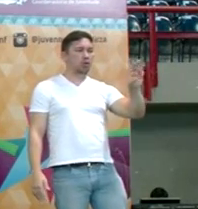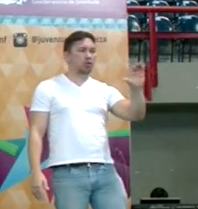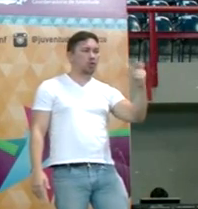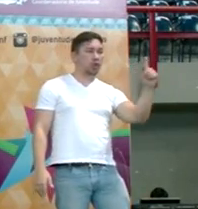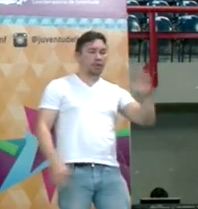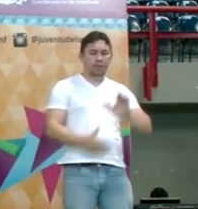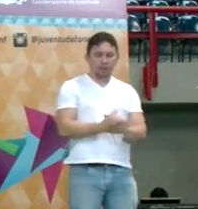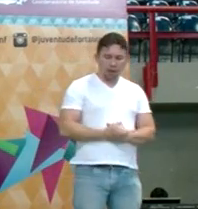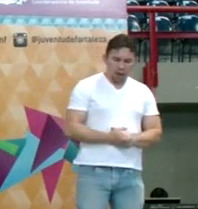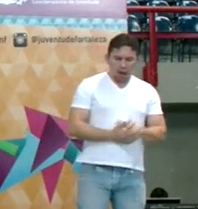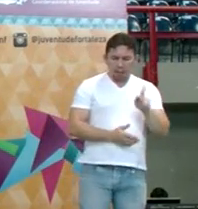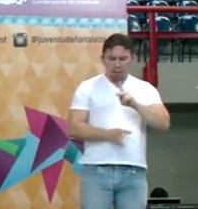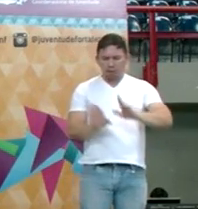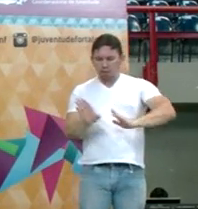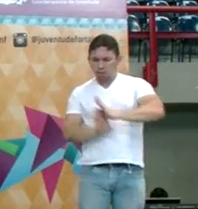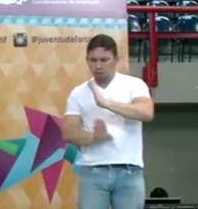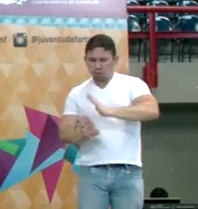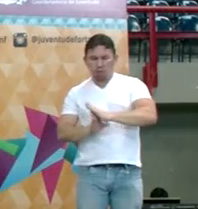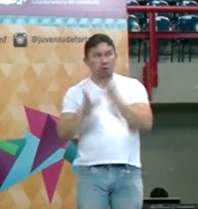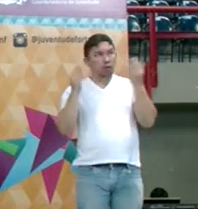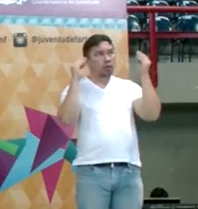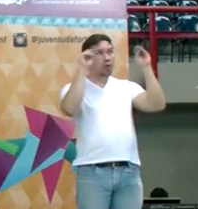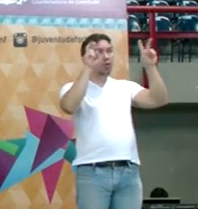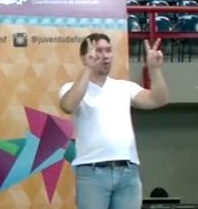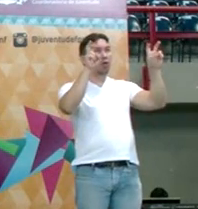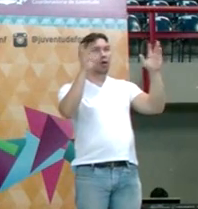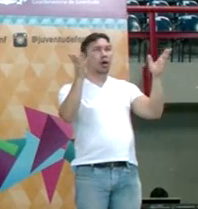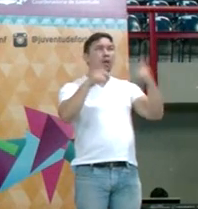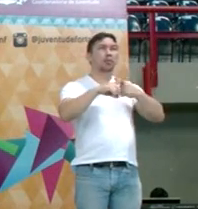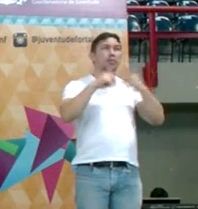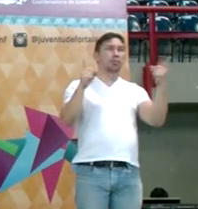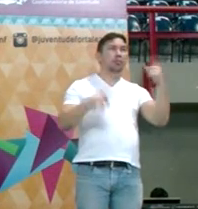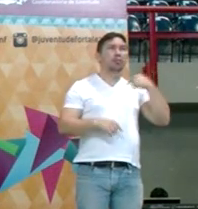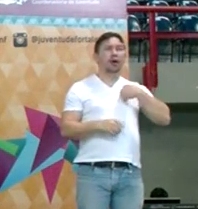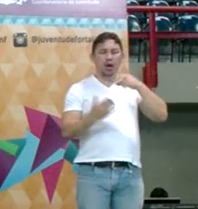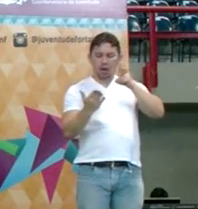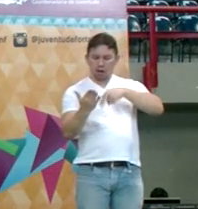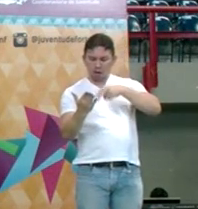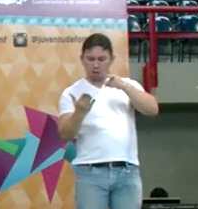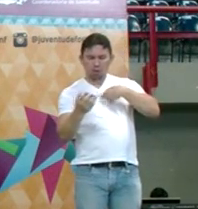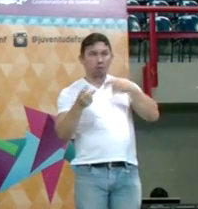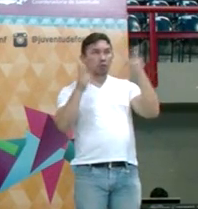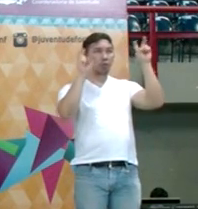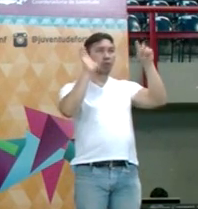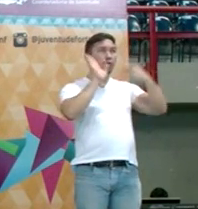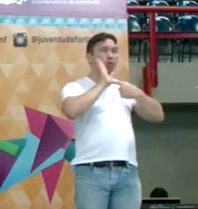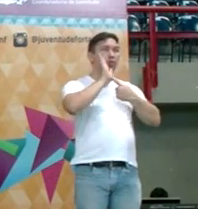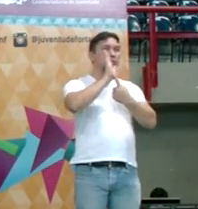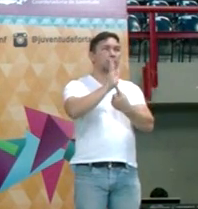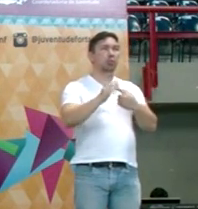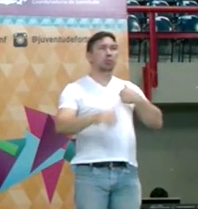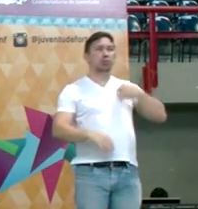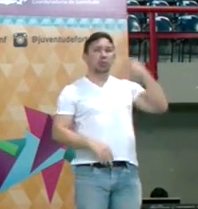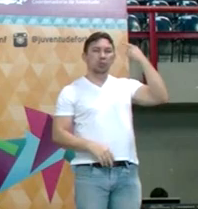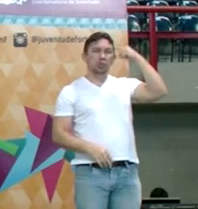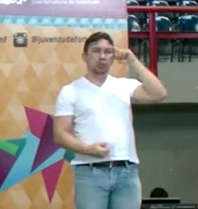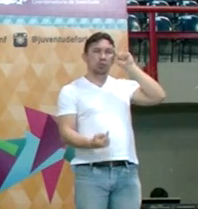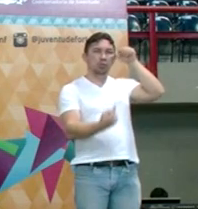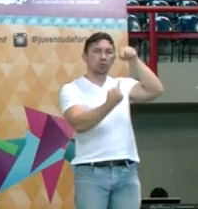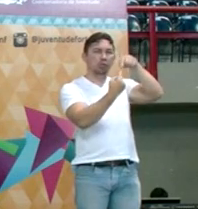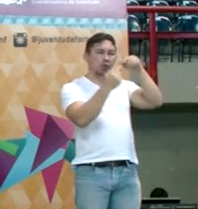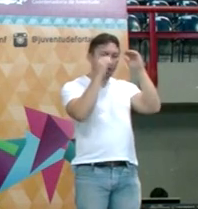disse que não aconselha a pôr título na redação. Porém, eu li que pôr título mostra que você está sendo